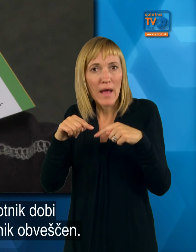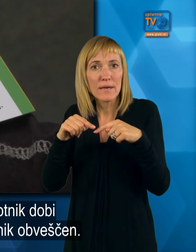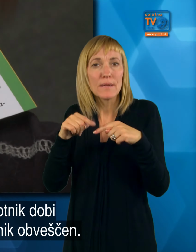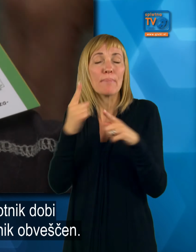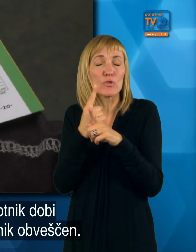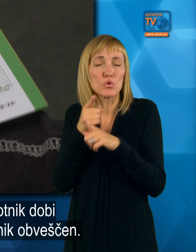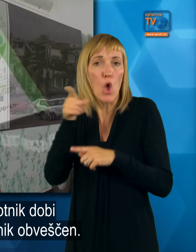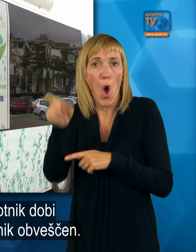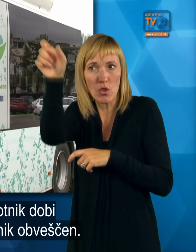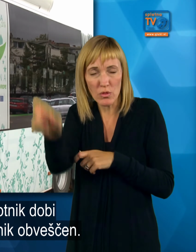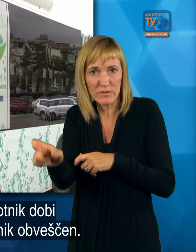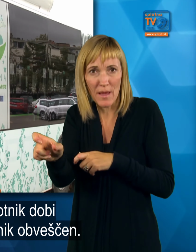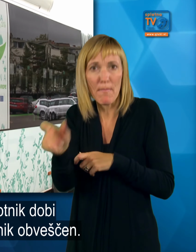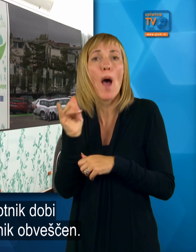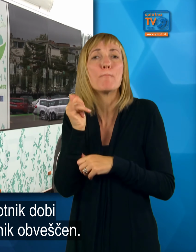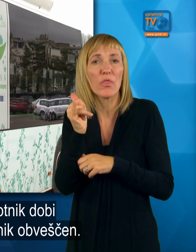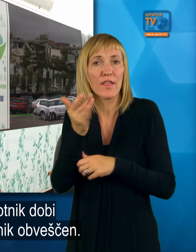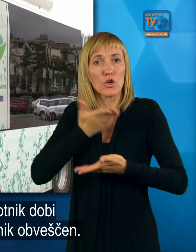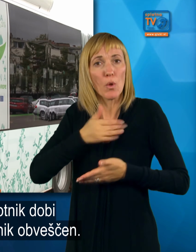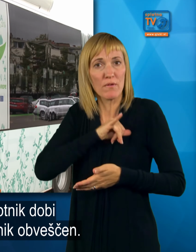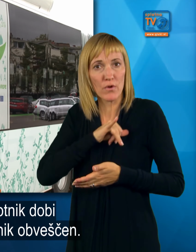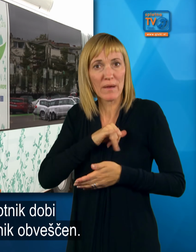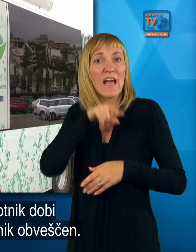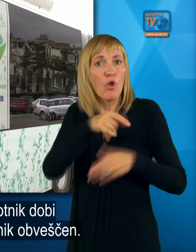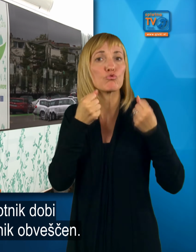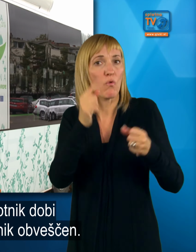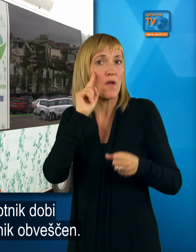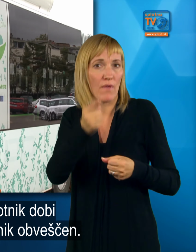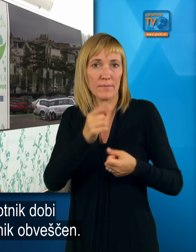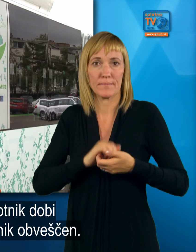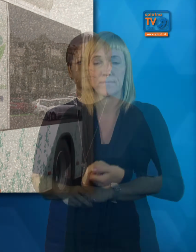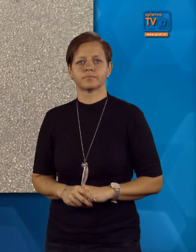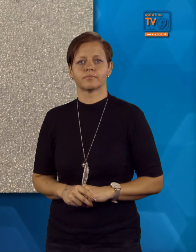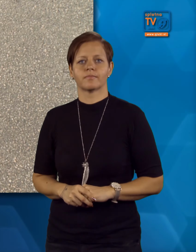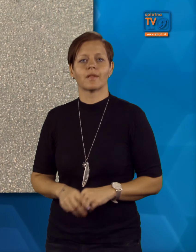pa istočasno potnik dobi informacijo, da je voznik obveščen.